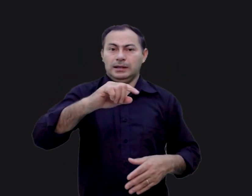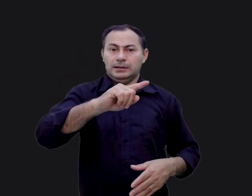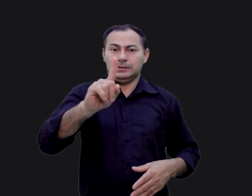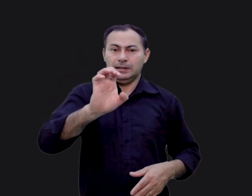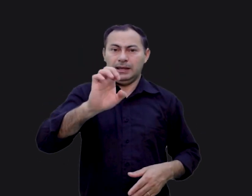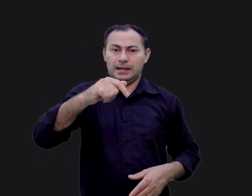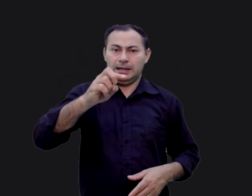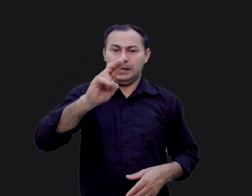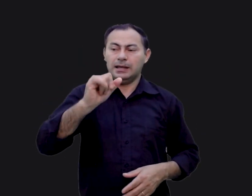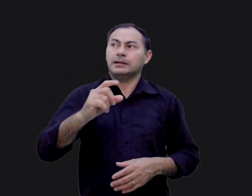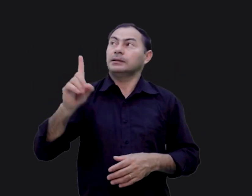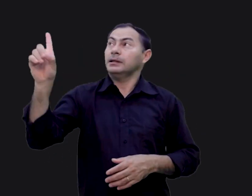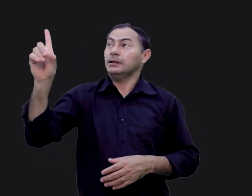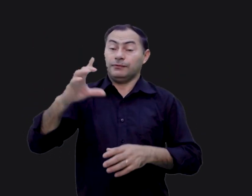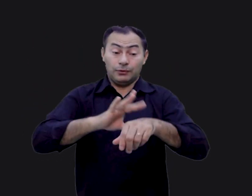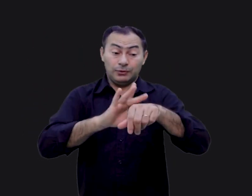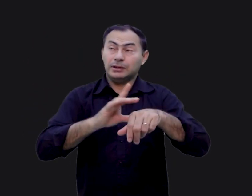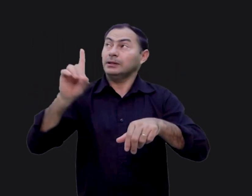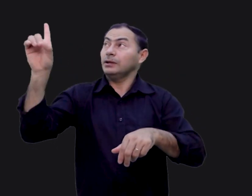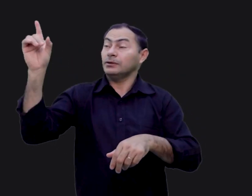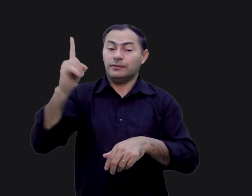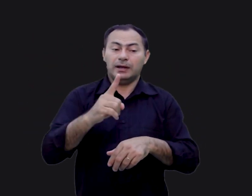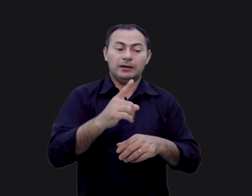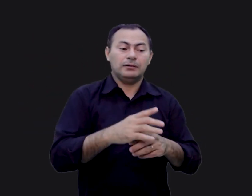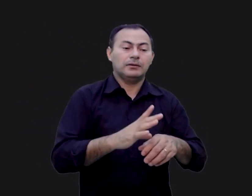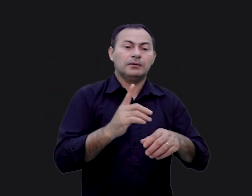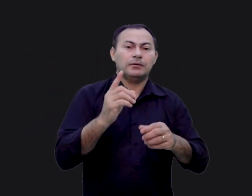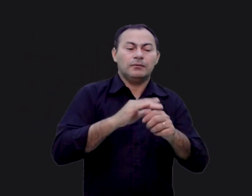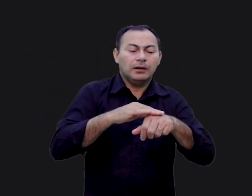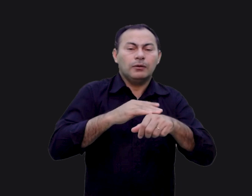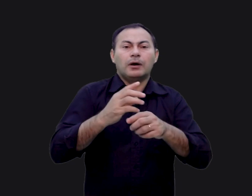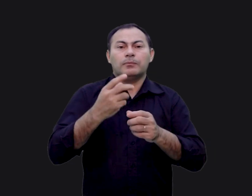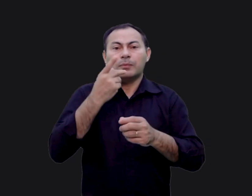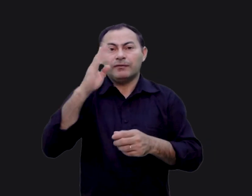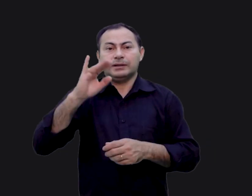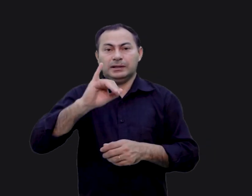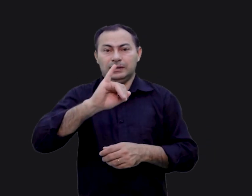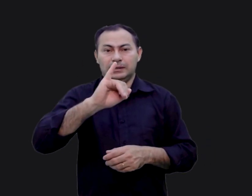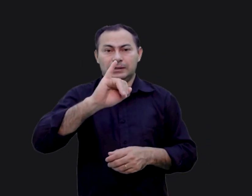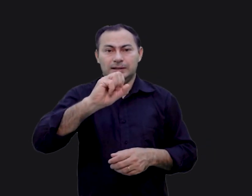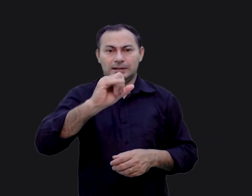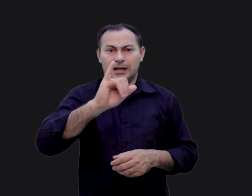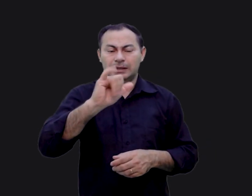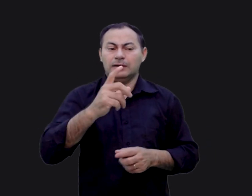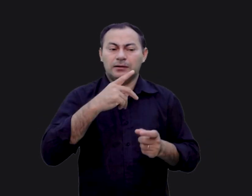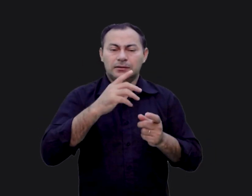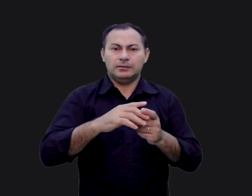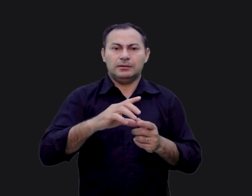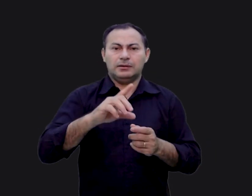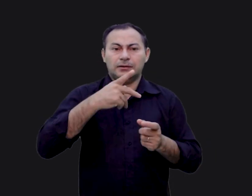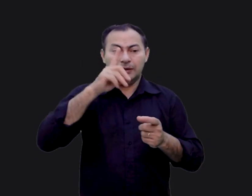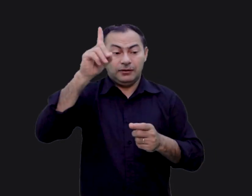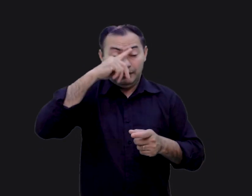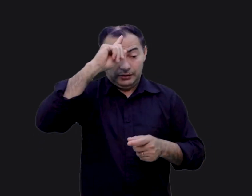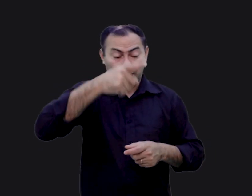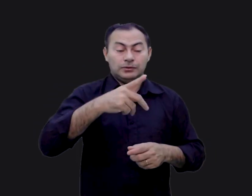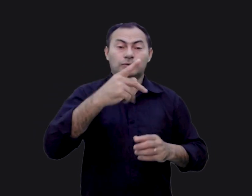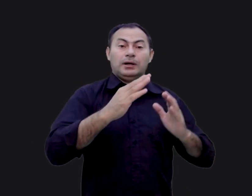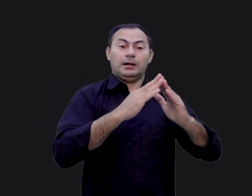Ezequias ficou doente, Deus falou com ele através do profeta Isaías. Deus lhe disse: "Ponha ordem à sua casa, pois você